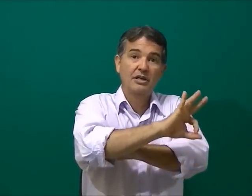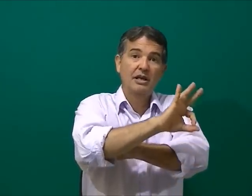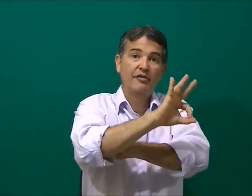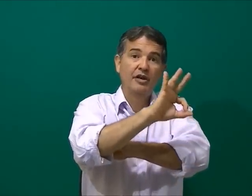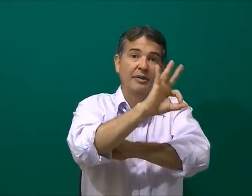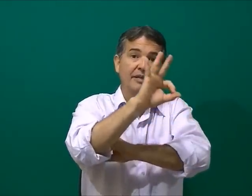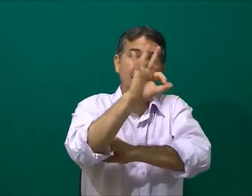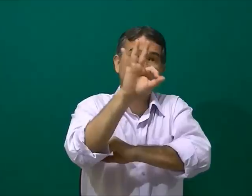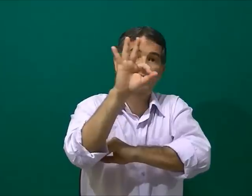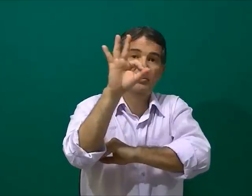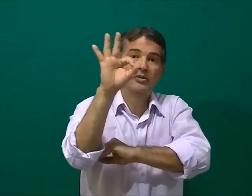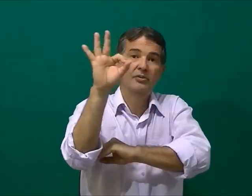ele foi amanhecendo.